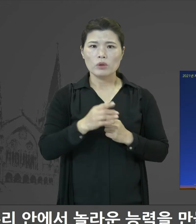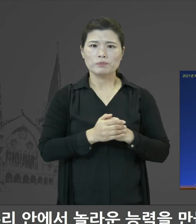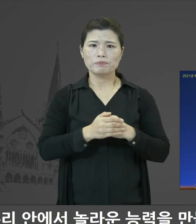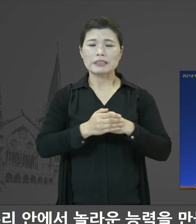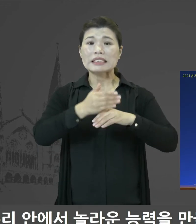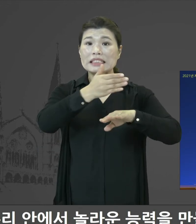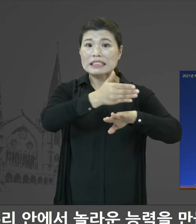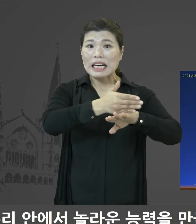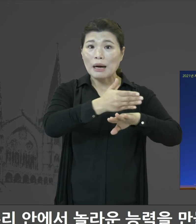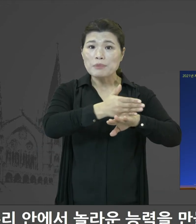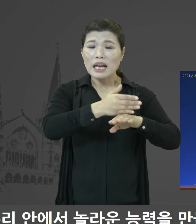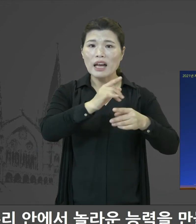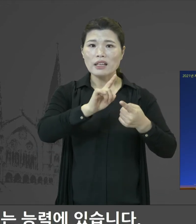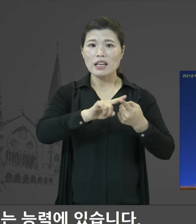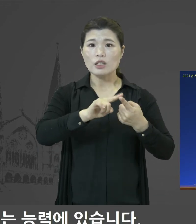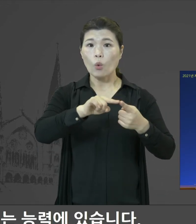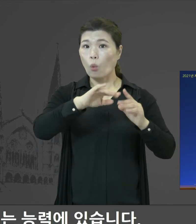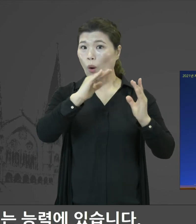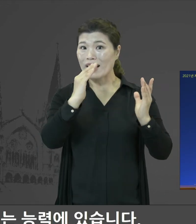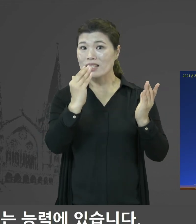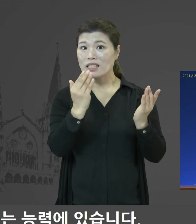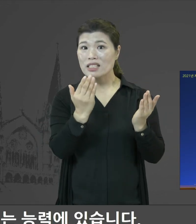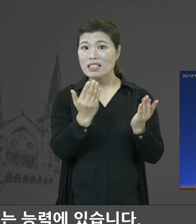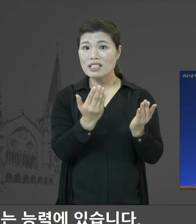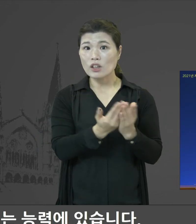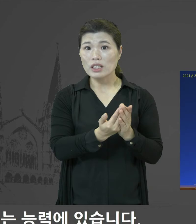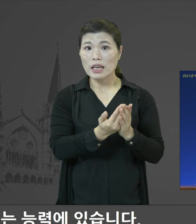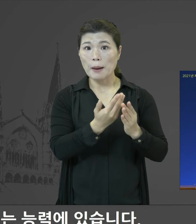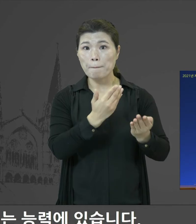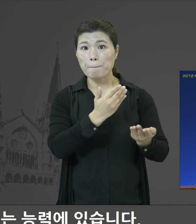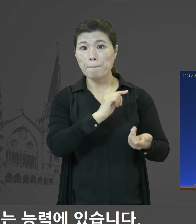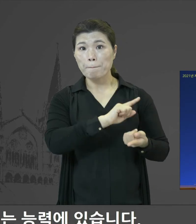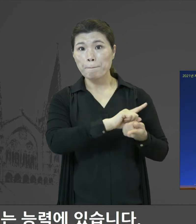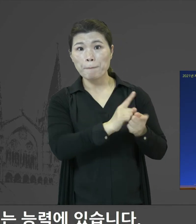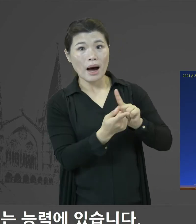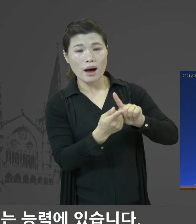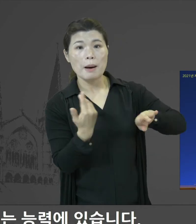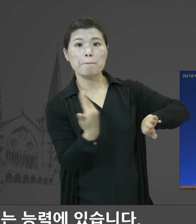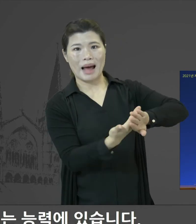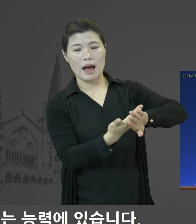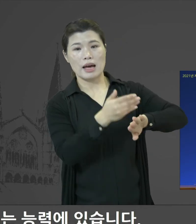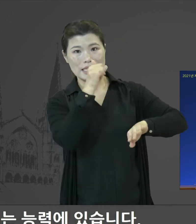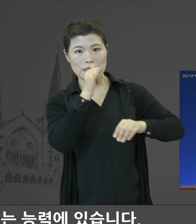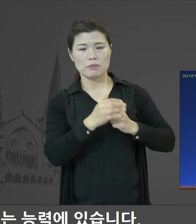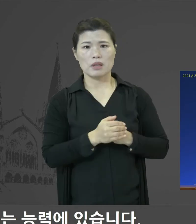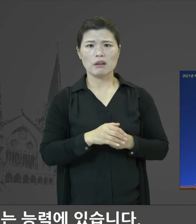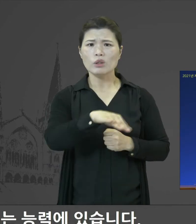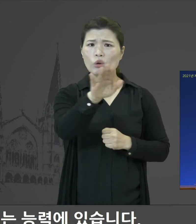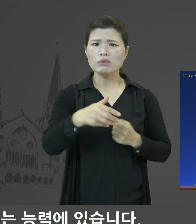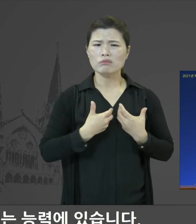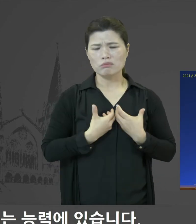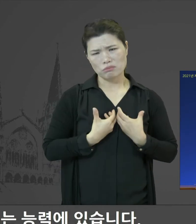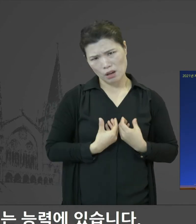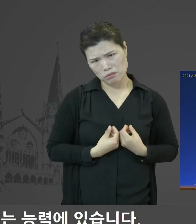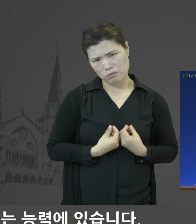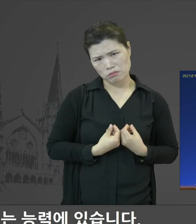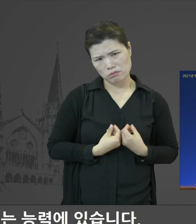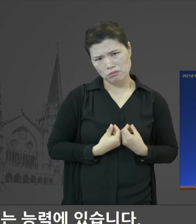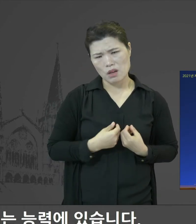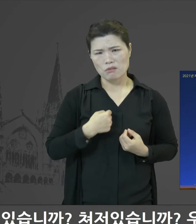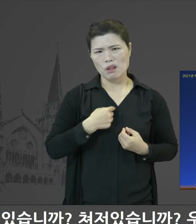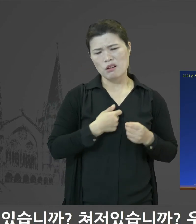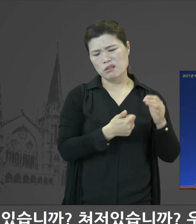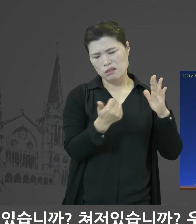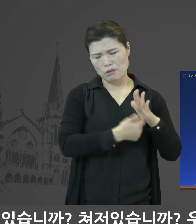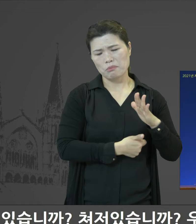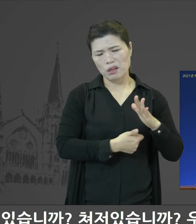있다는 겁니다. 낙심하고 있습니까? 처져 있습니까? 우울하십니까? 내가 실패한 것